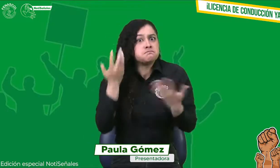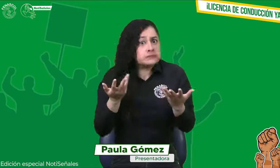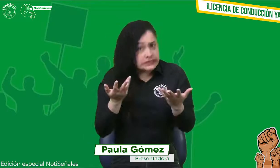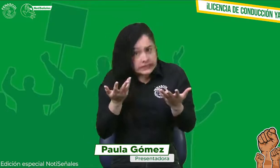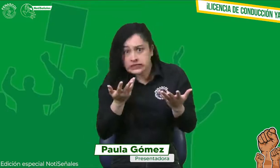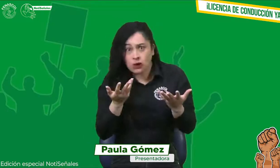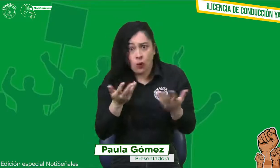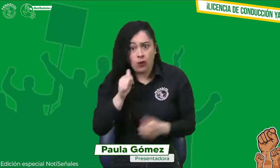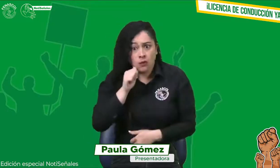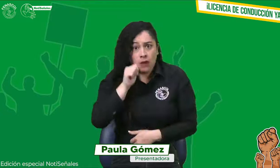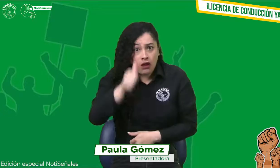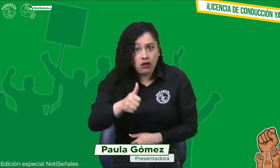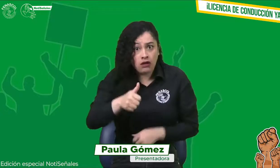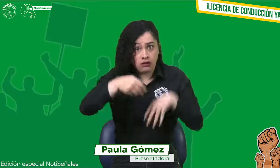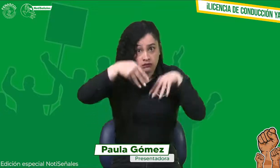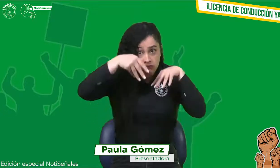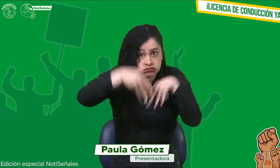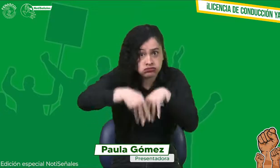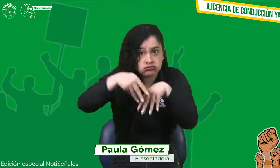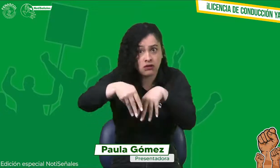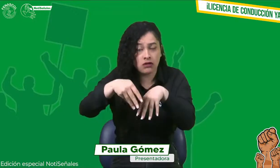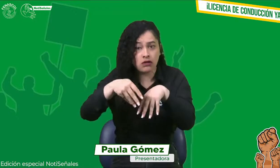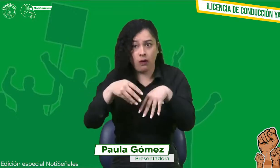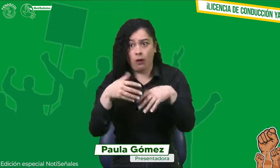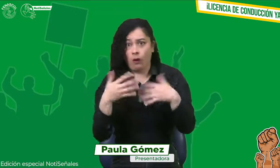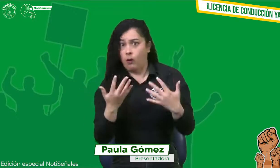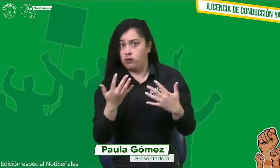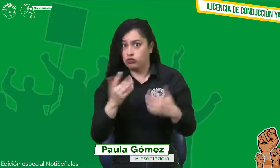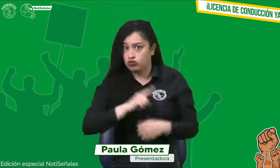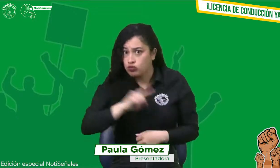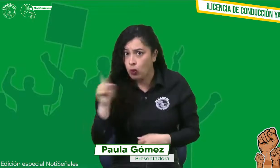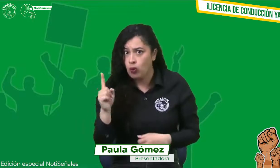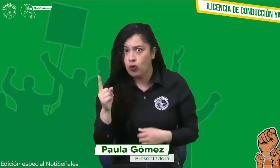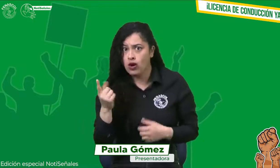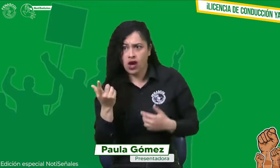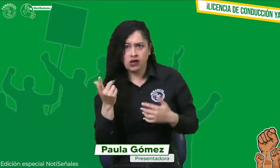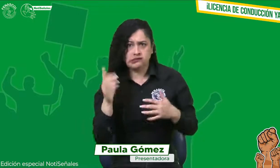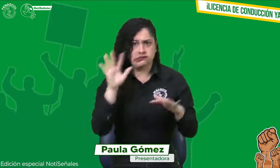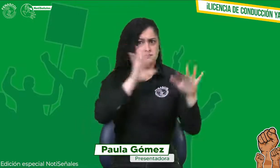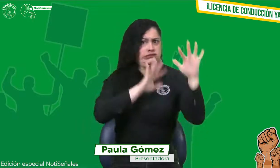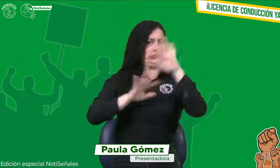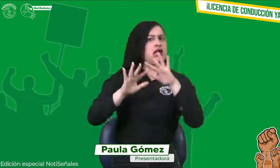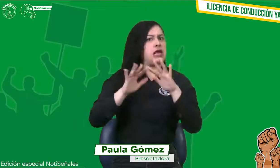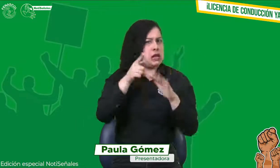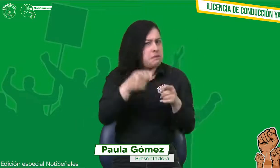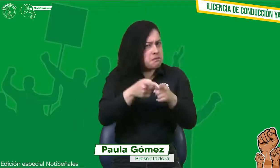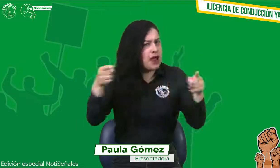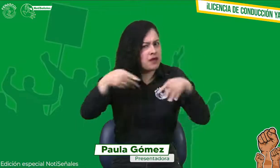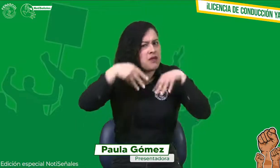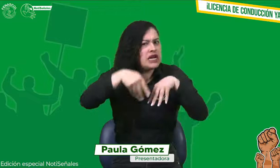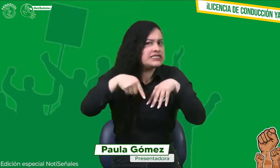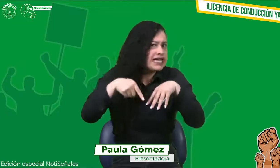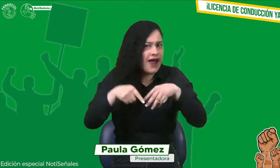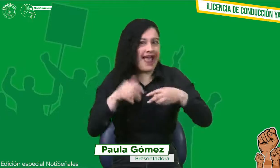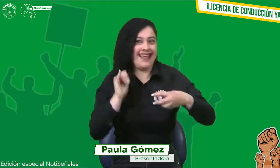respecto. Y también vamos a hablar sobre el plantón de mañana. ¿Se realizará? ¿No se